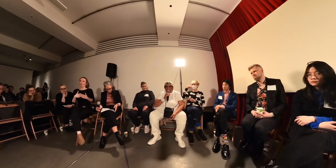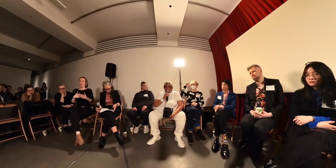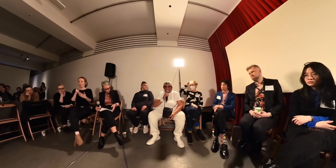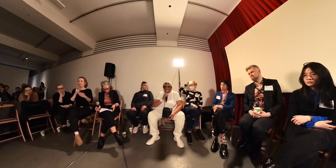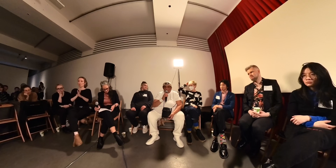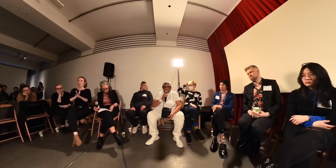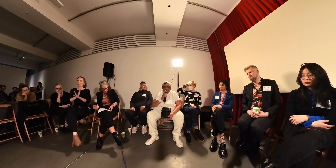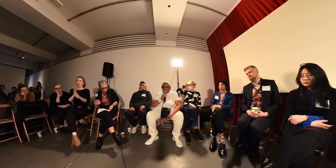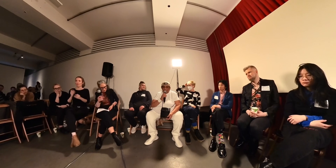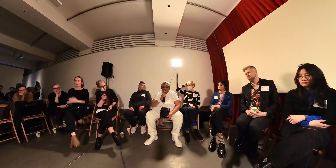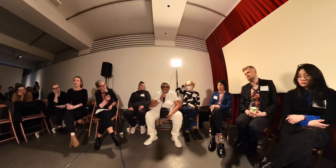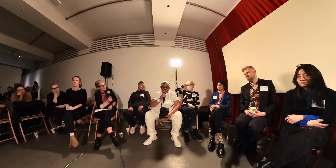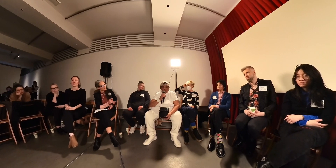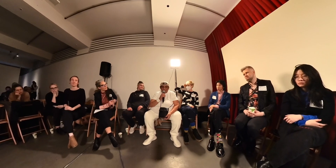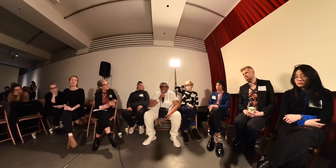A